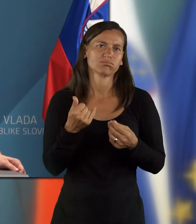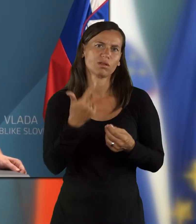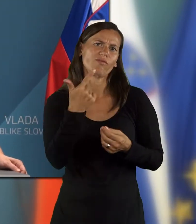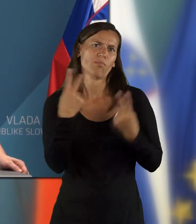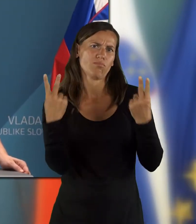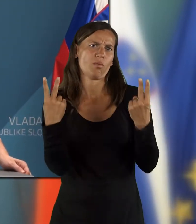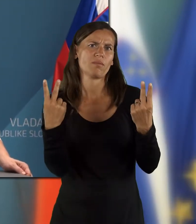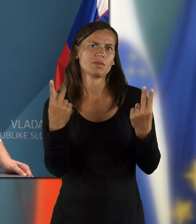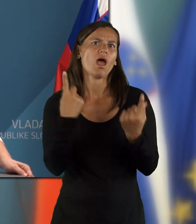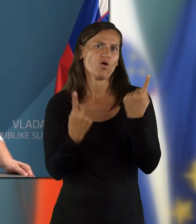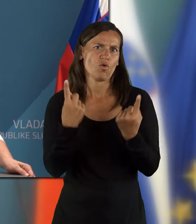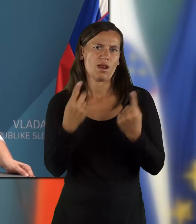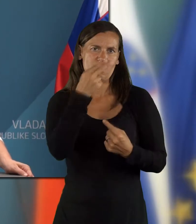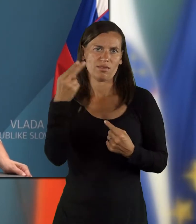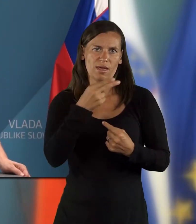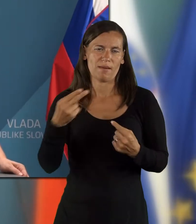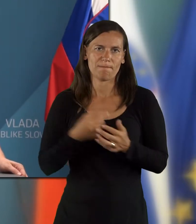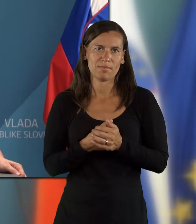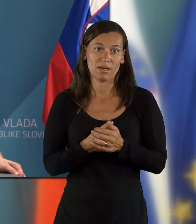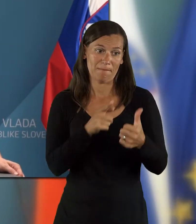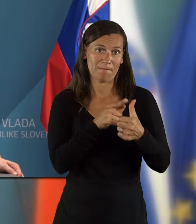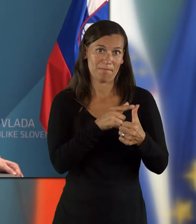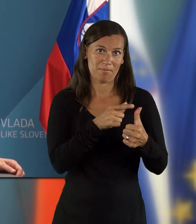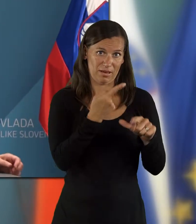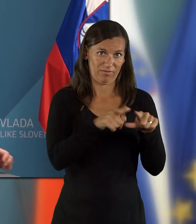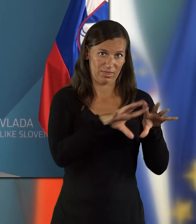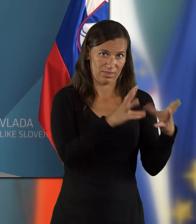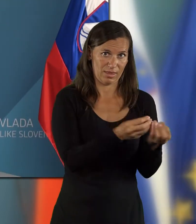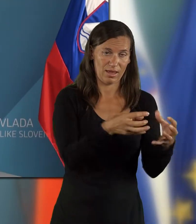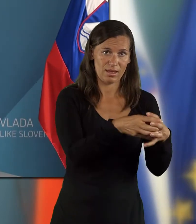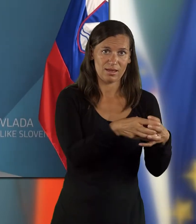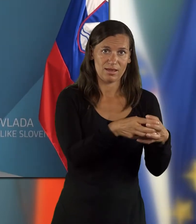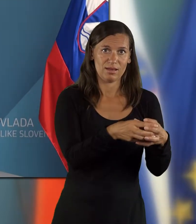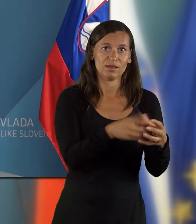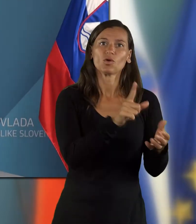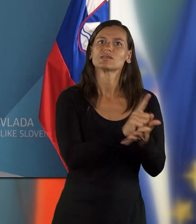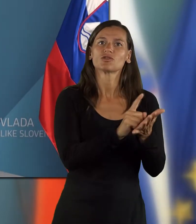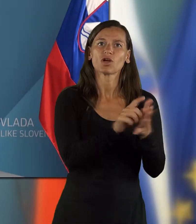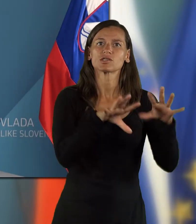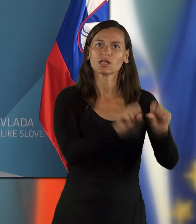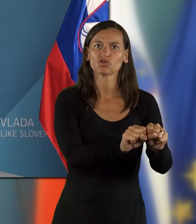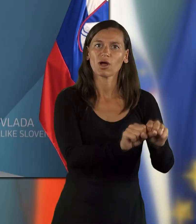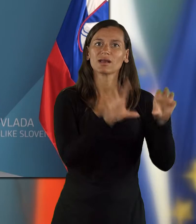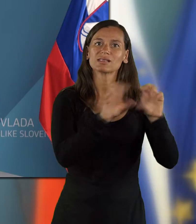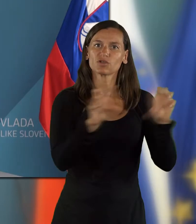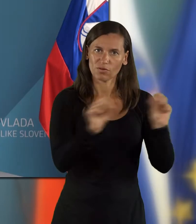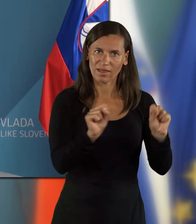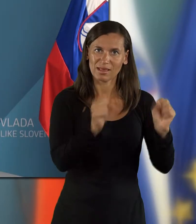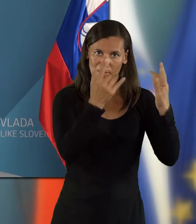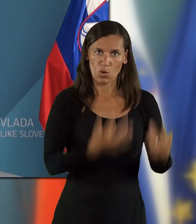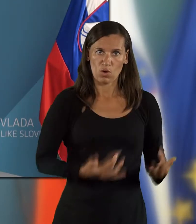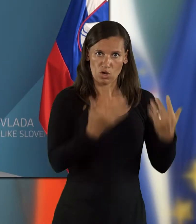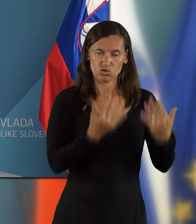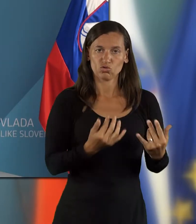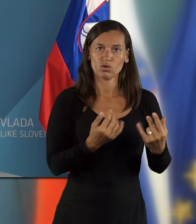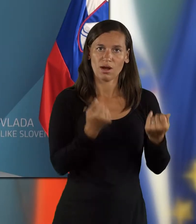pomembni aktualni temi. Prvi set gradiv zadeva začasno zadržanje izvrševanja proračuna